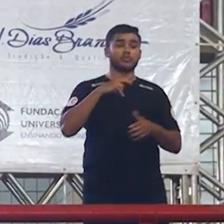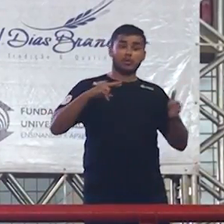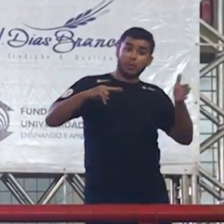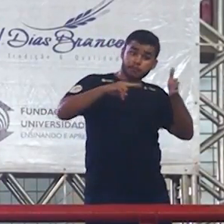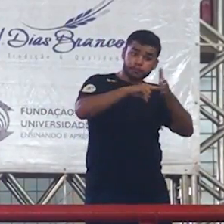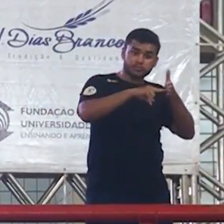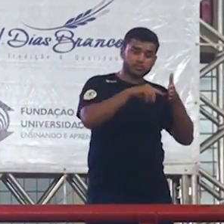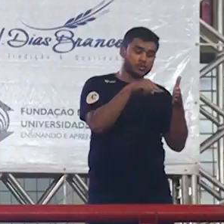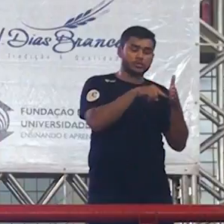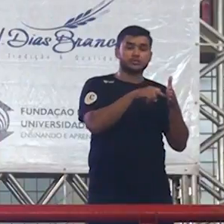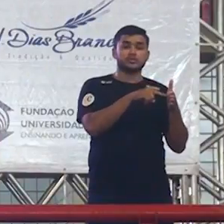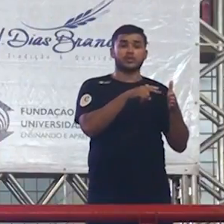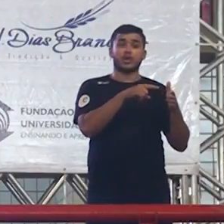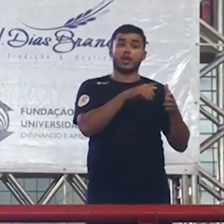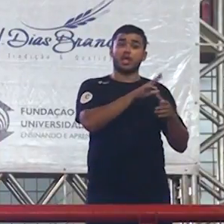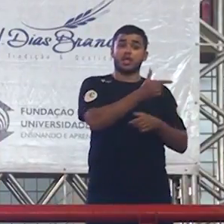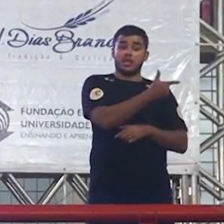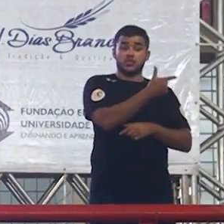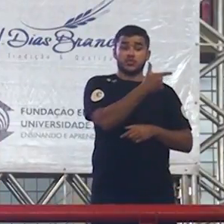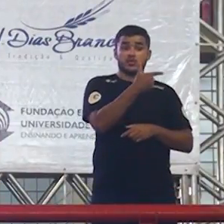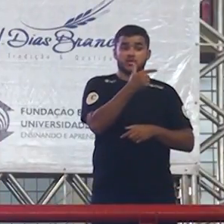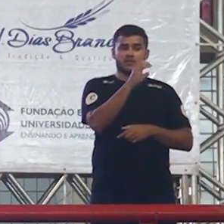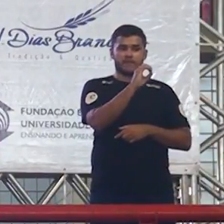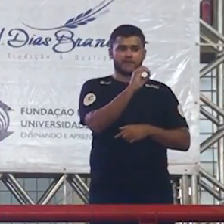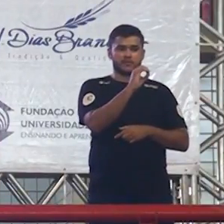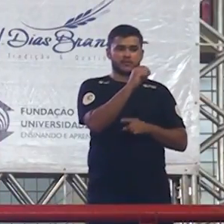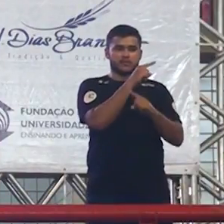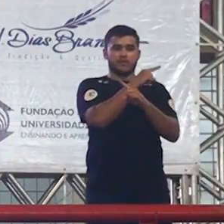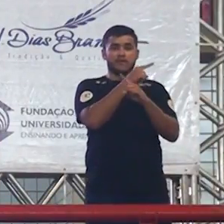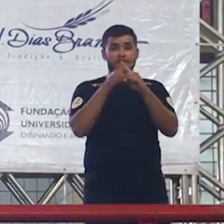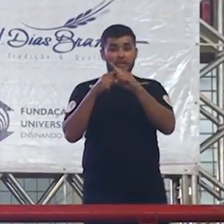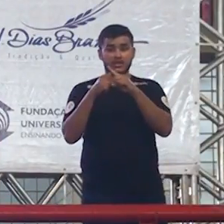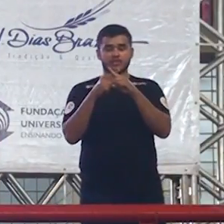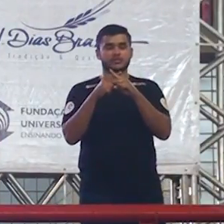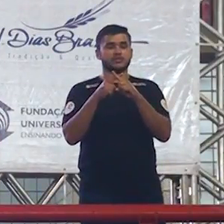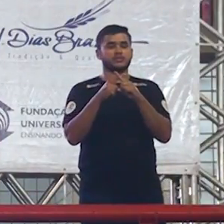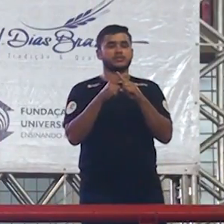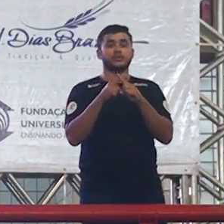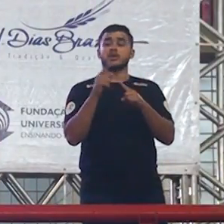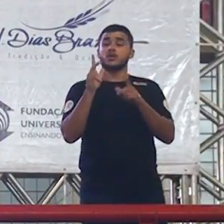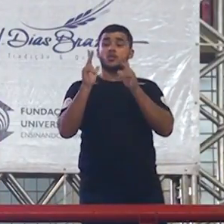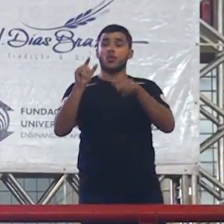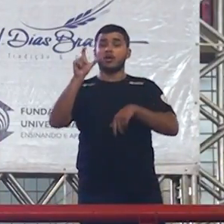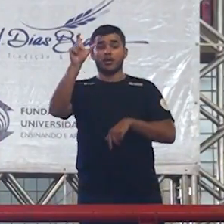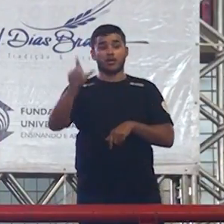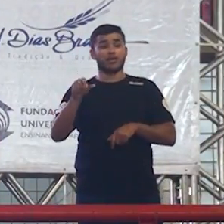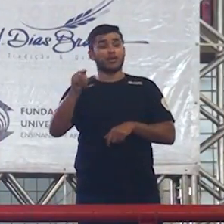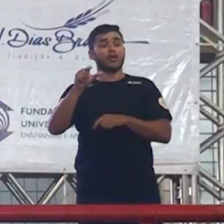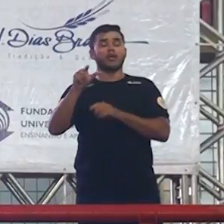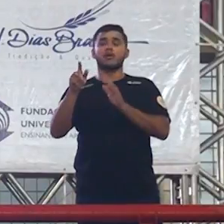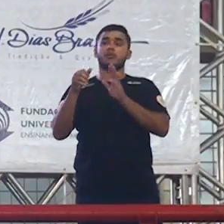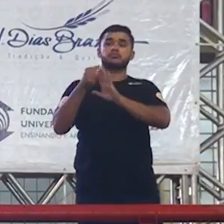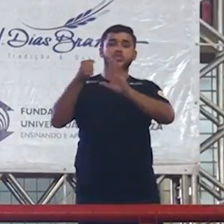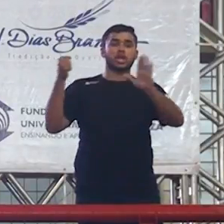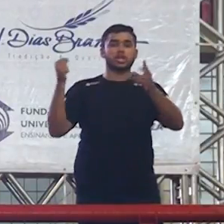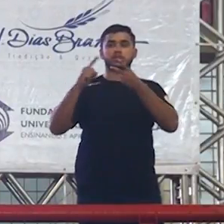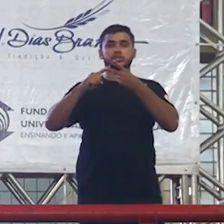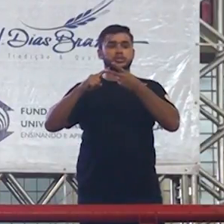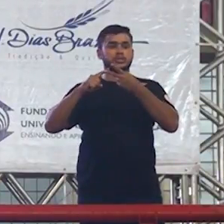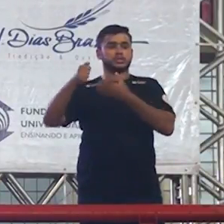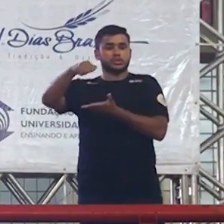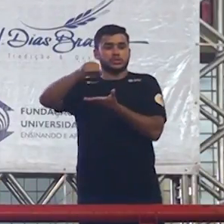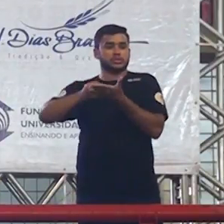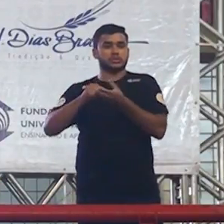elétrica, se você multiplicar os 220 volts de Fortaleza vezes a corrente elétrica que o aparelho está puxando, você tem a